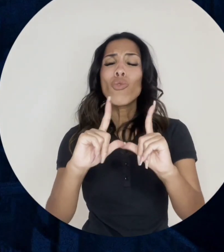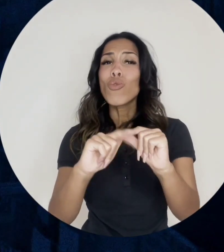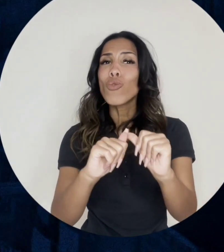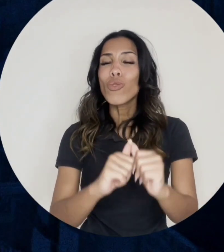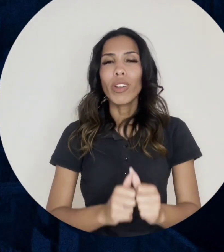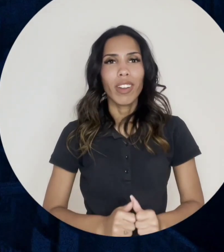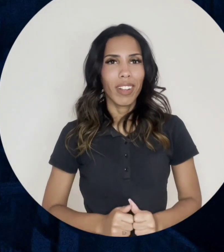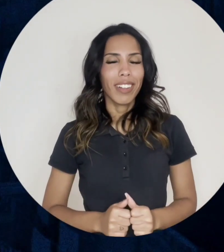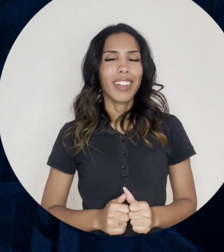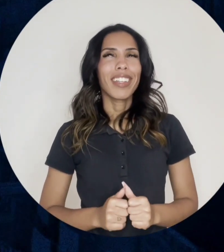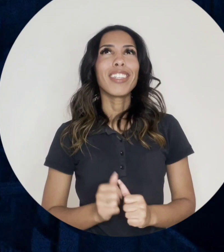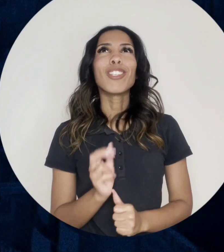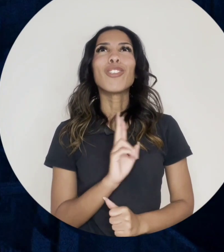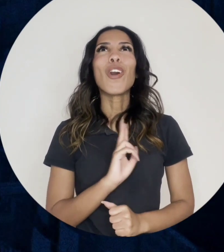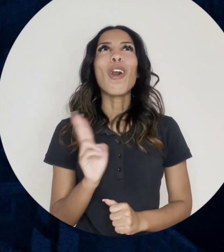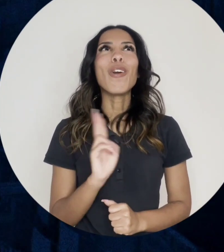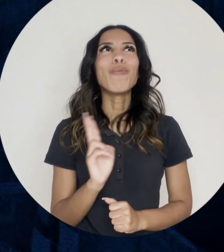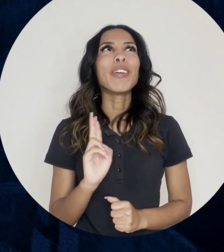Como é que é o nome?